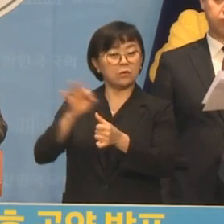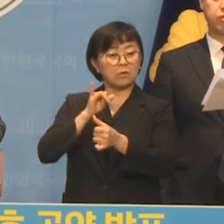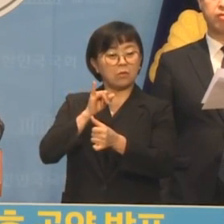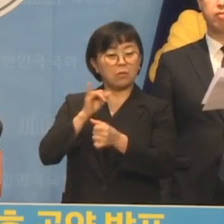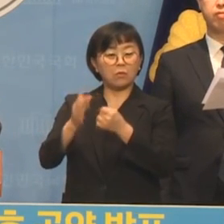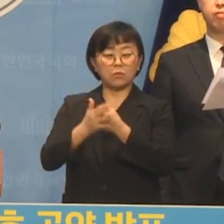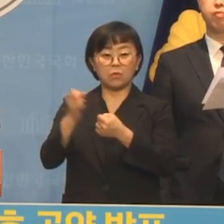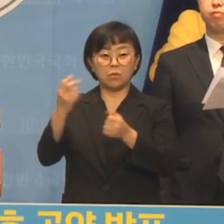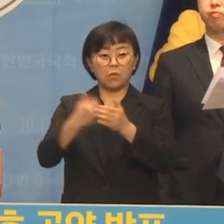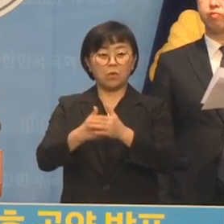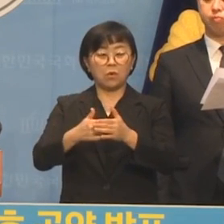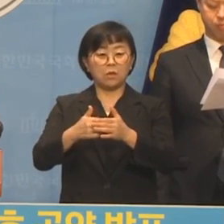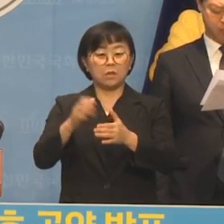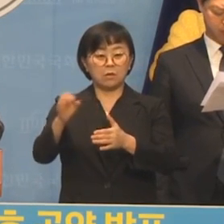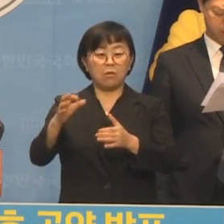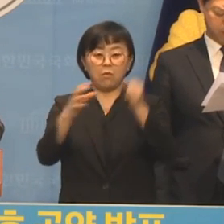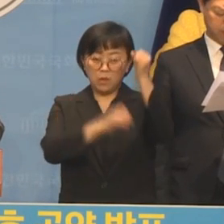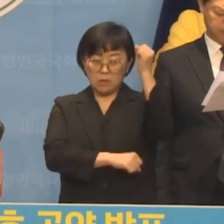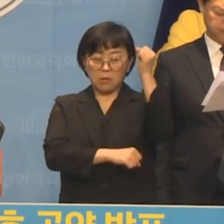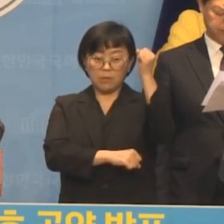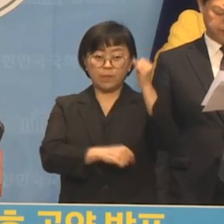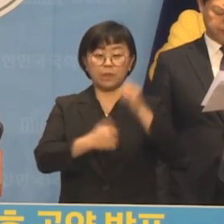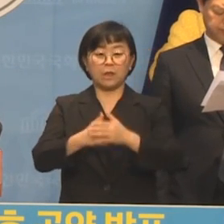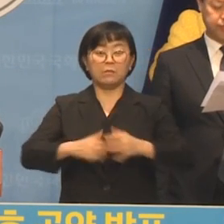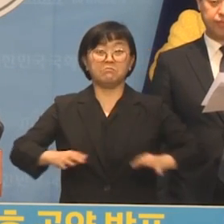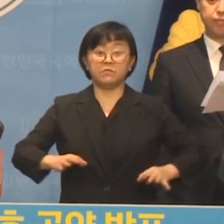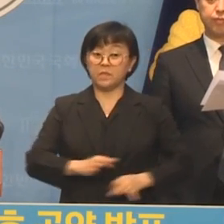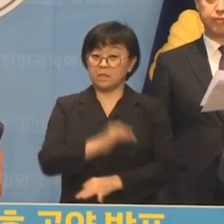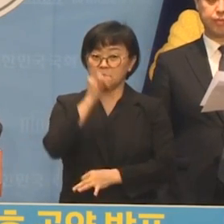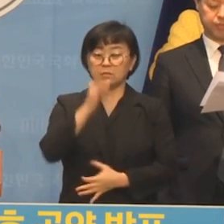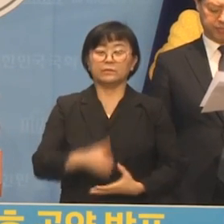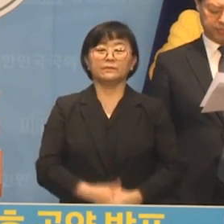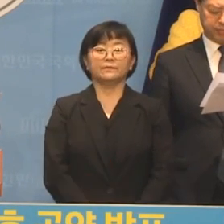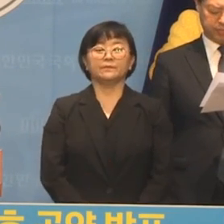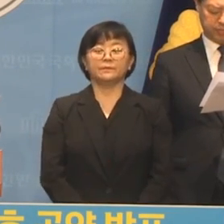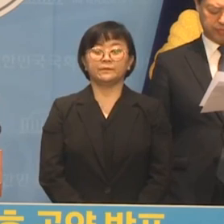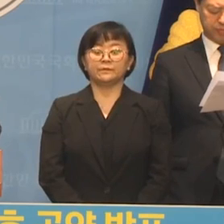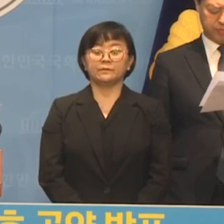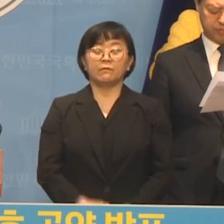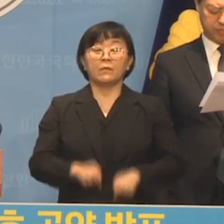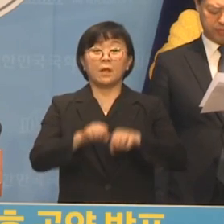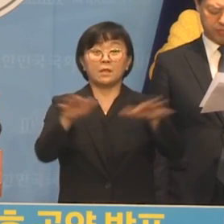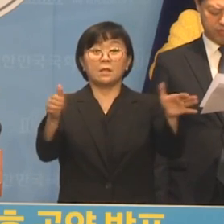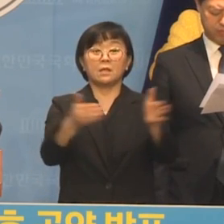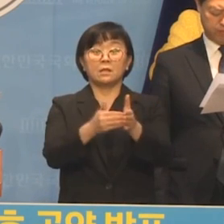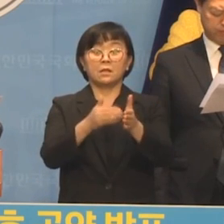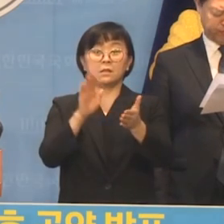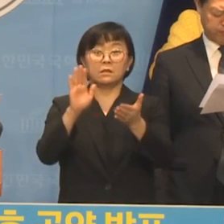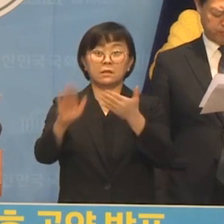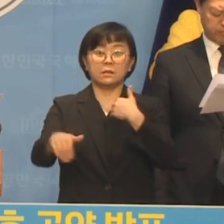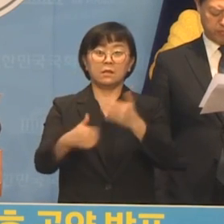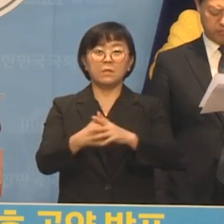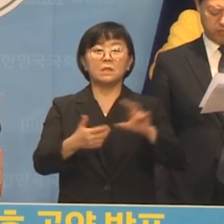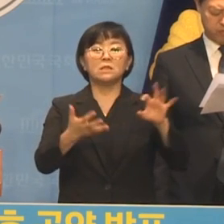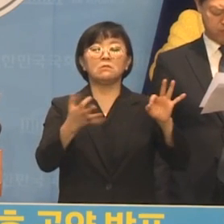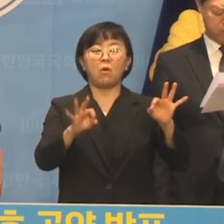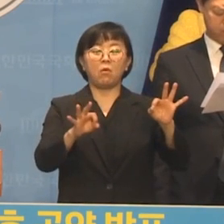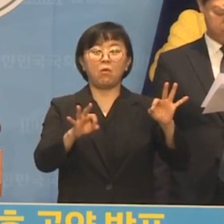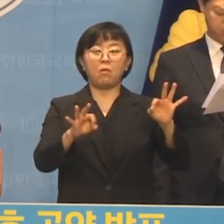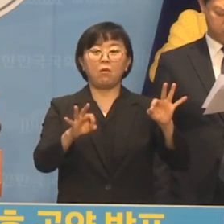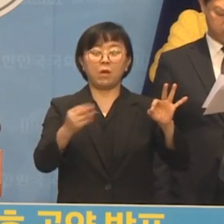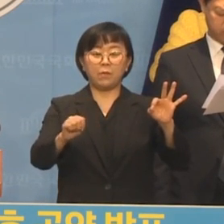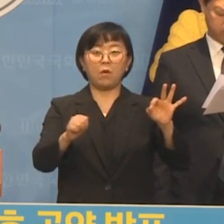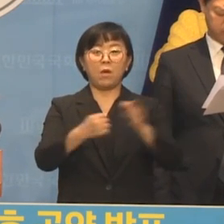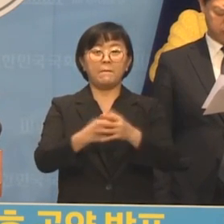수령하고 유보금을 횡령하는 등의 비위가 있었습니다. 해산 이후 통상 적게는 10억 원에서